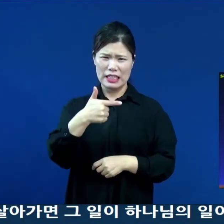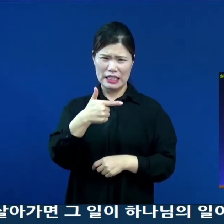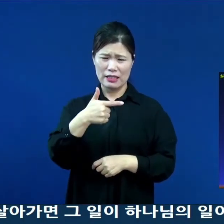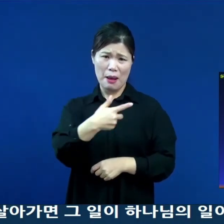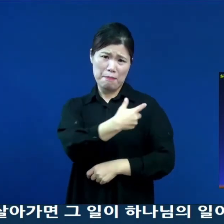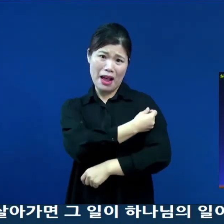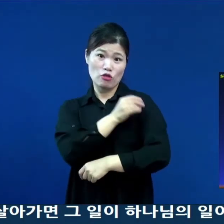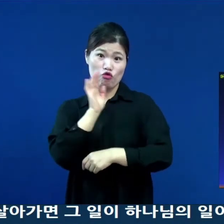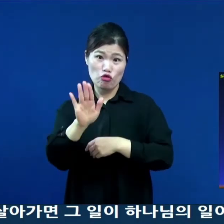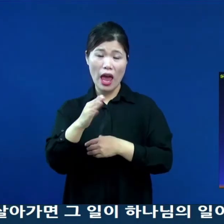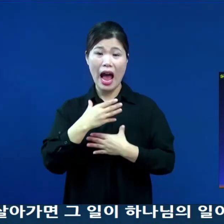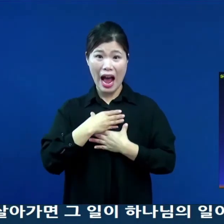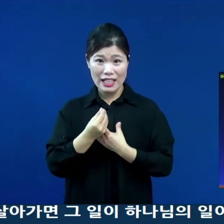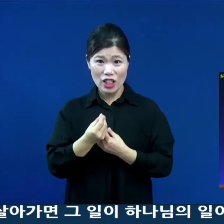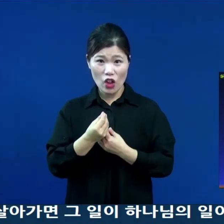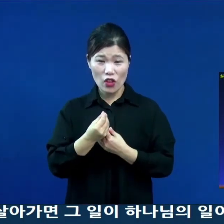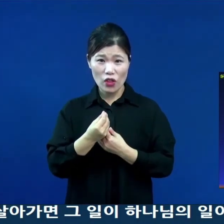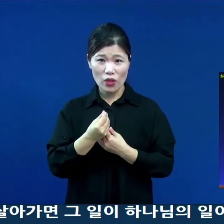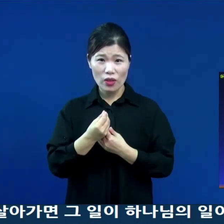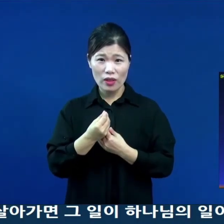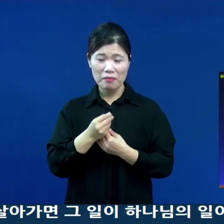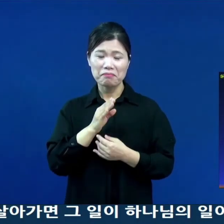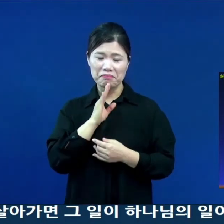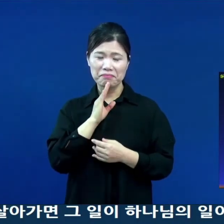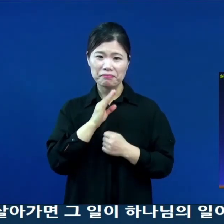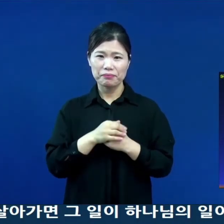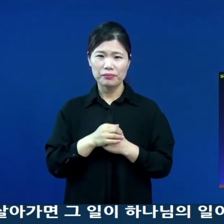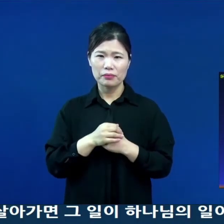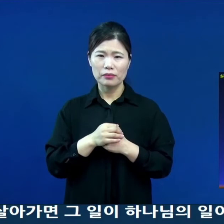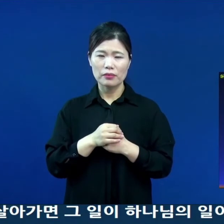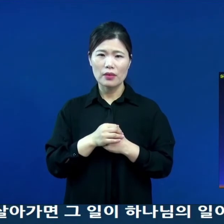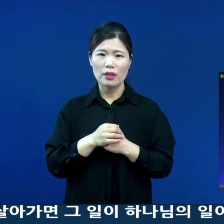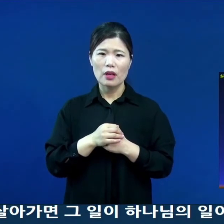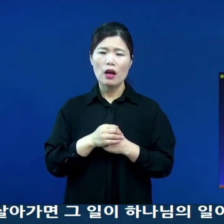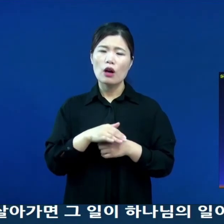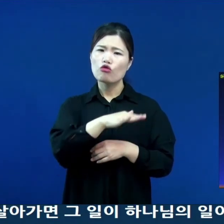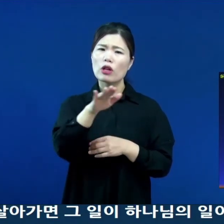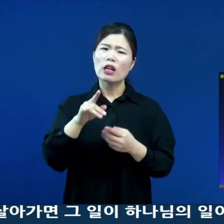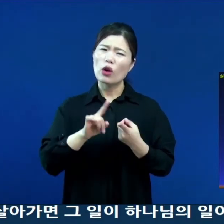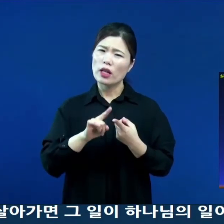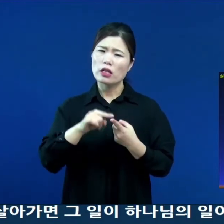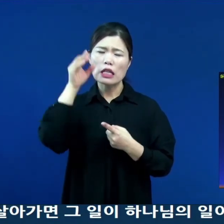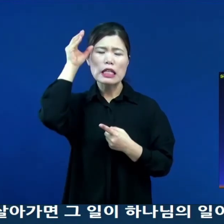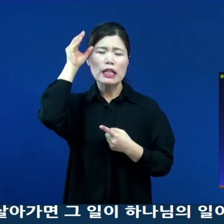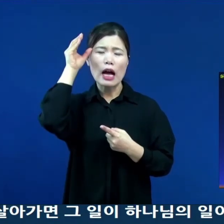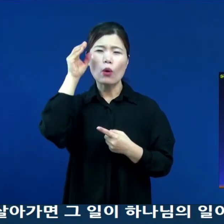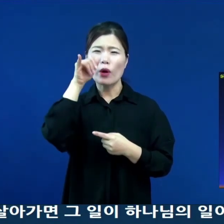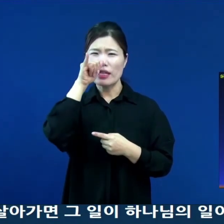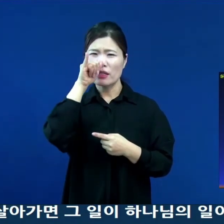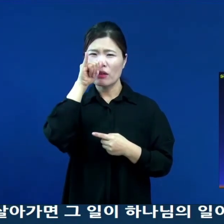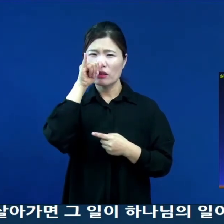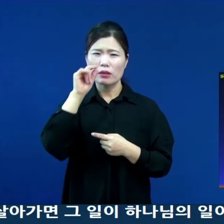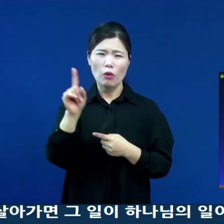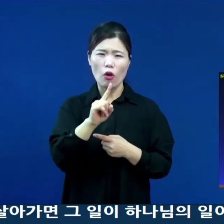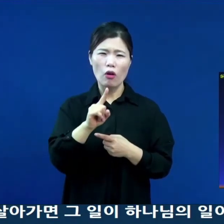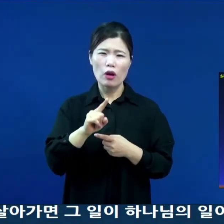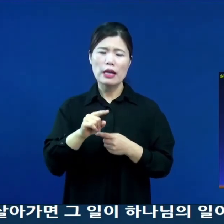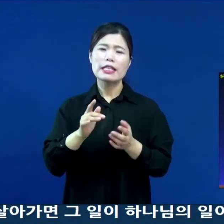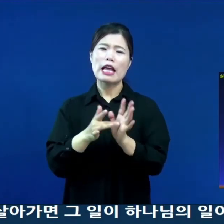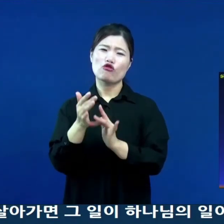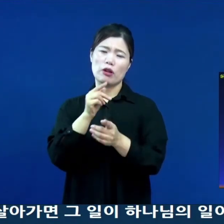어쩌면 우리가 이것을 기대하는 것은 오늘 예수님께서 말씀하셨던 떡을 먹고